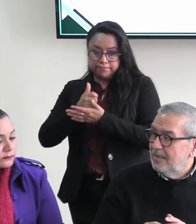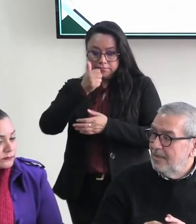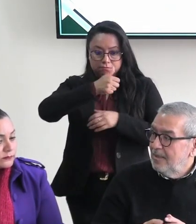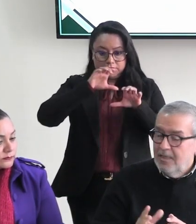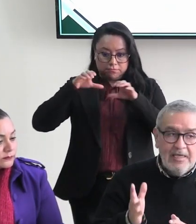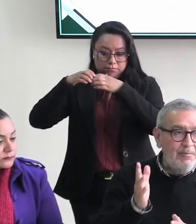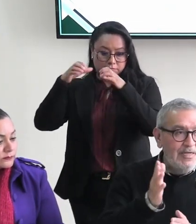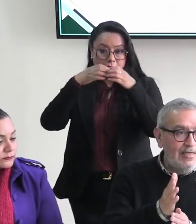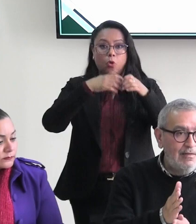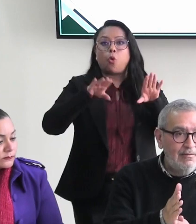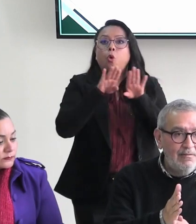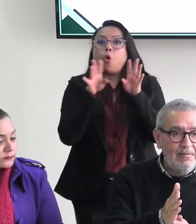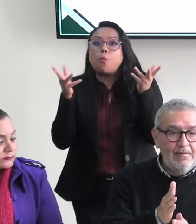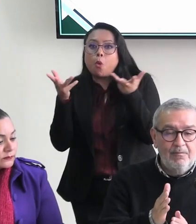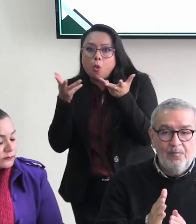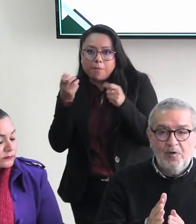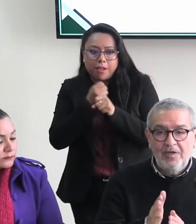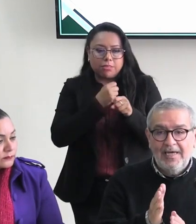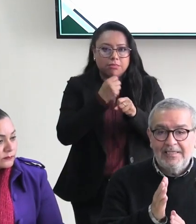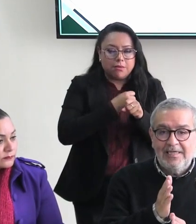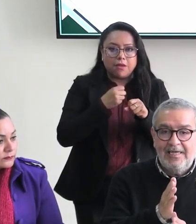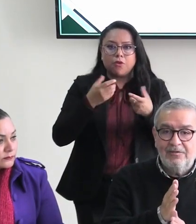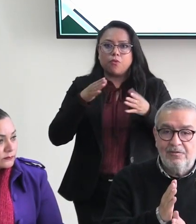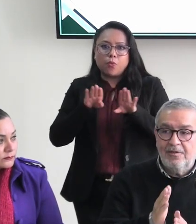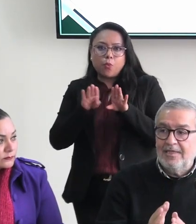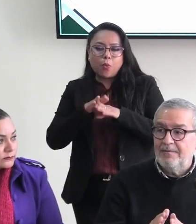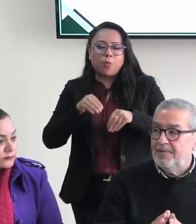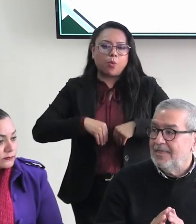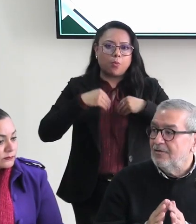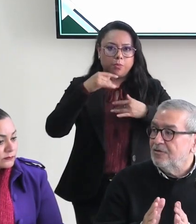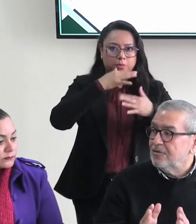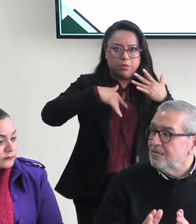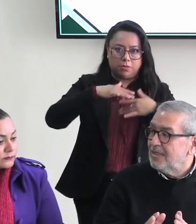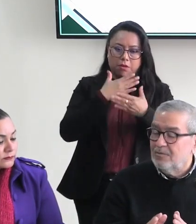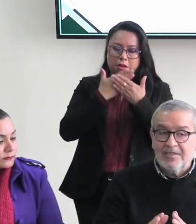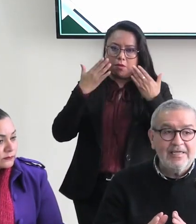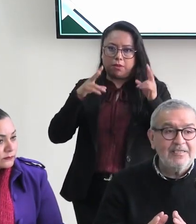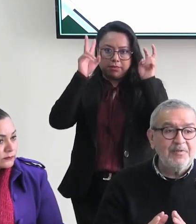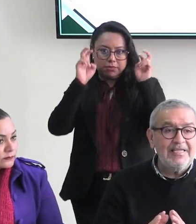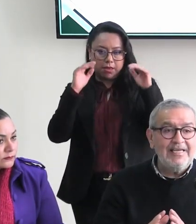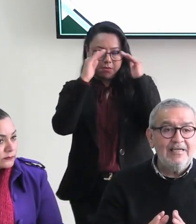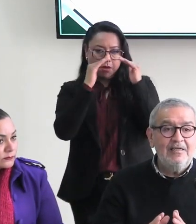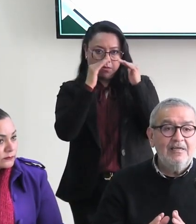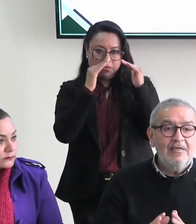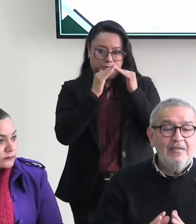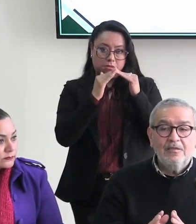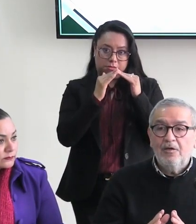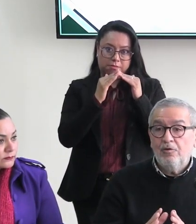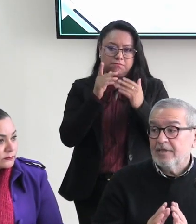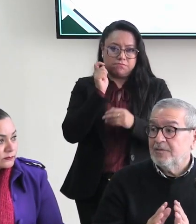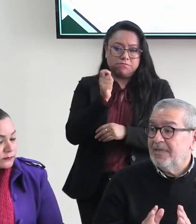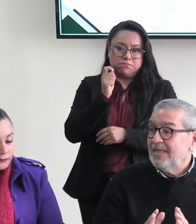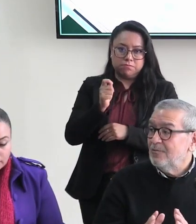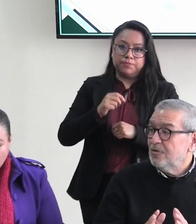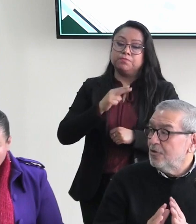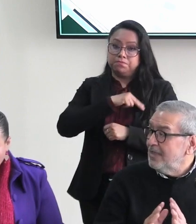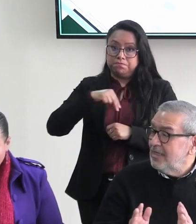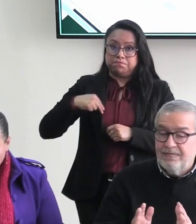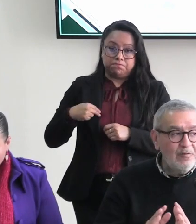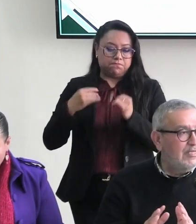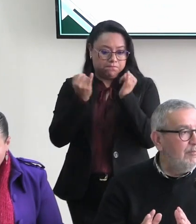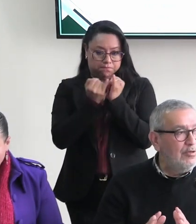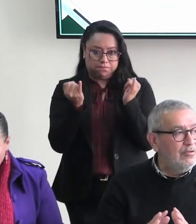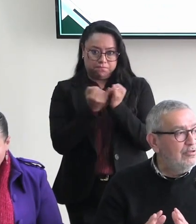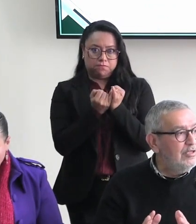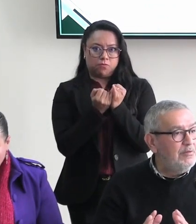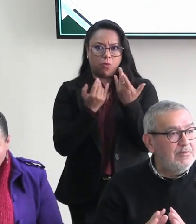practica. Y me voy hacia el asunto de la vivienda. Nosotros tenemos que respetar o respetamos todas